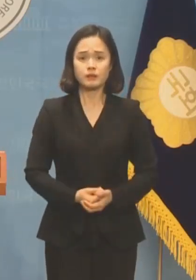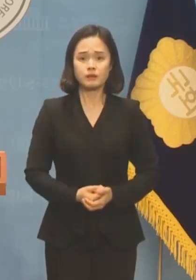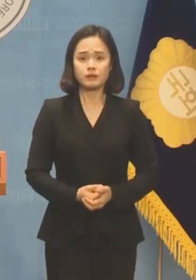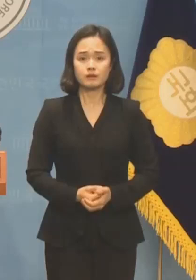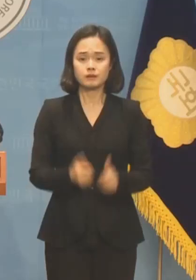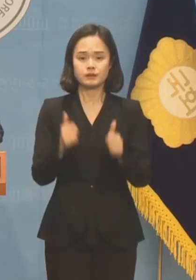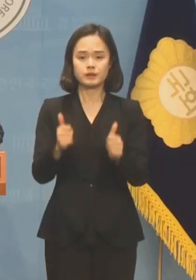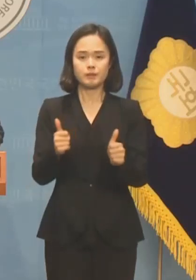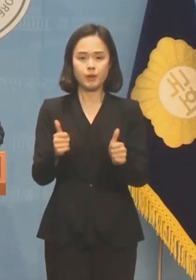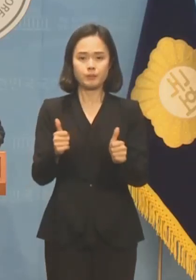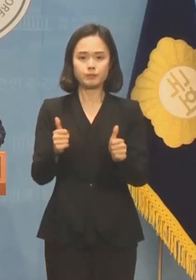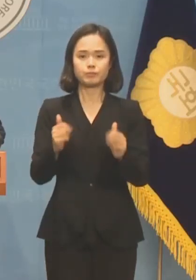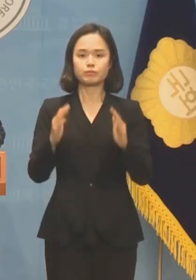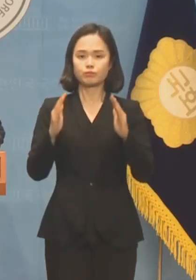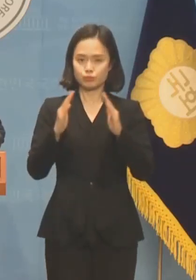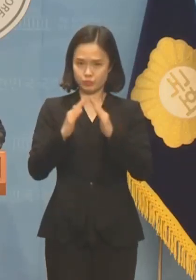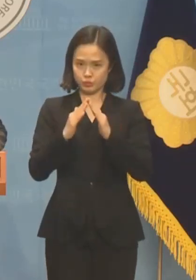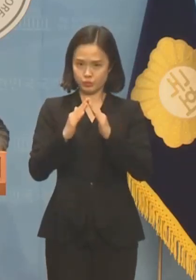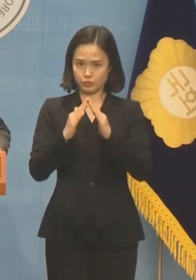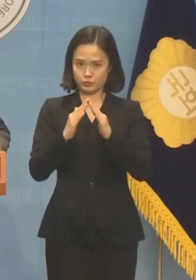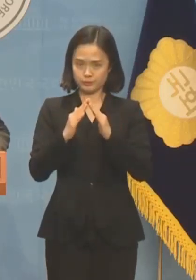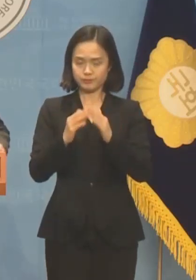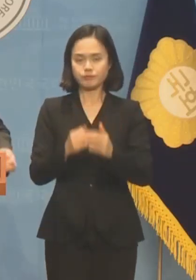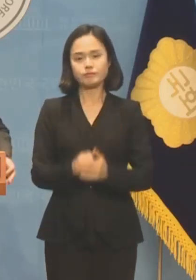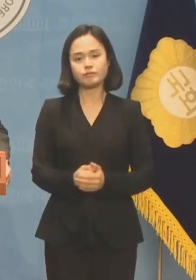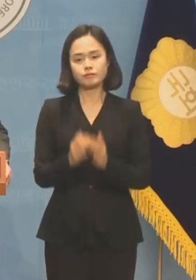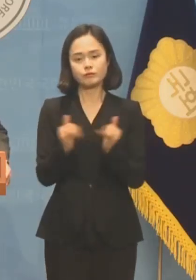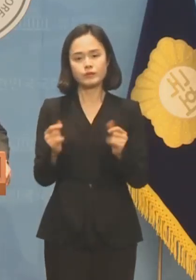사법부는 국민 앞에 정직하고 투명해야 합니다.